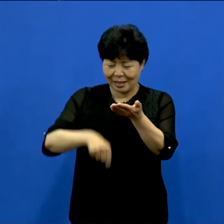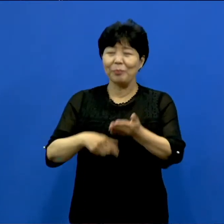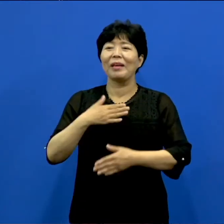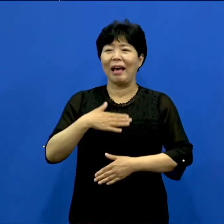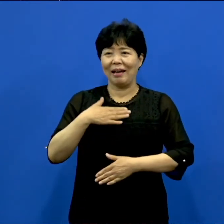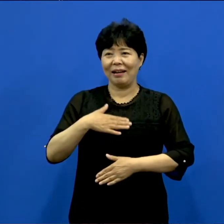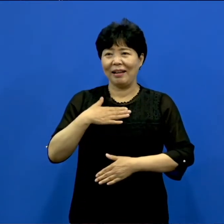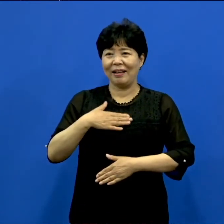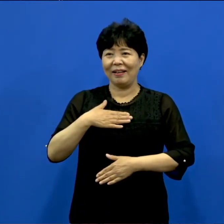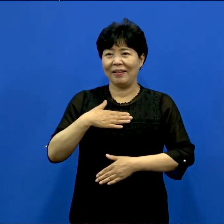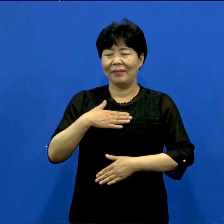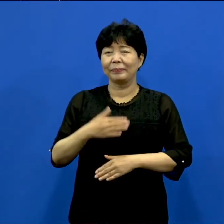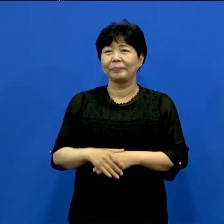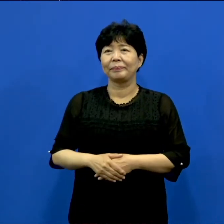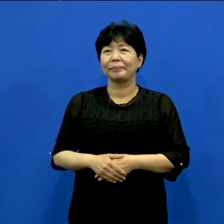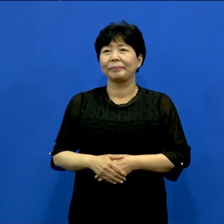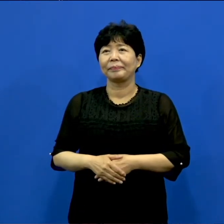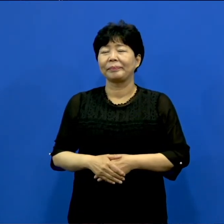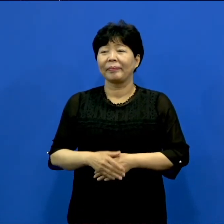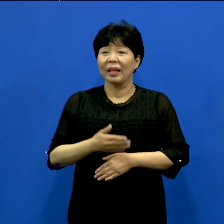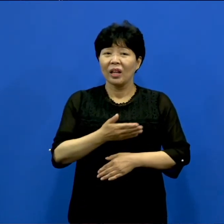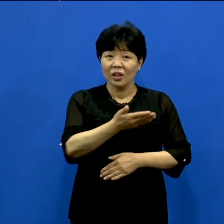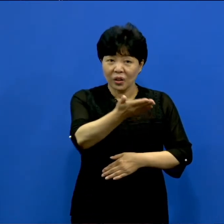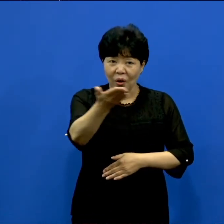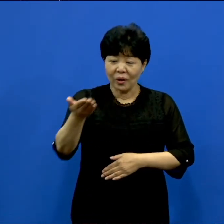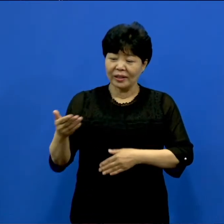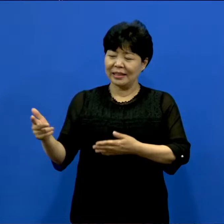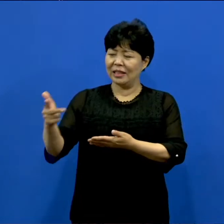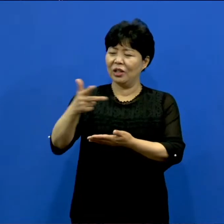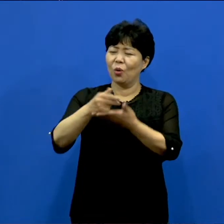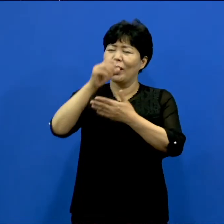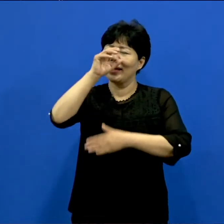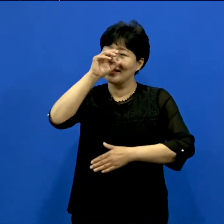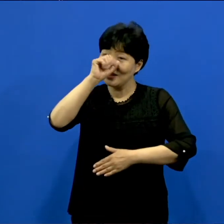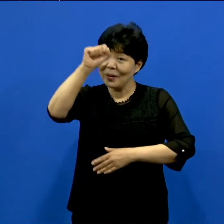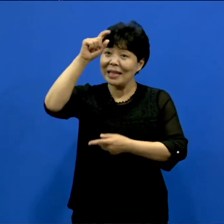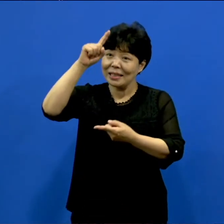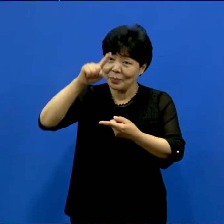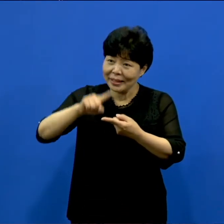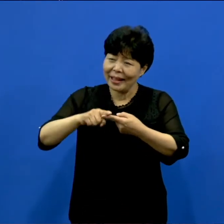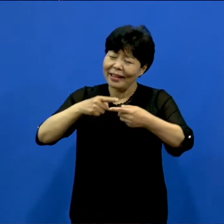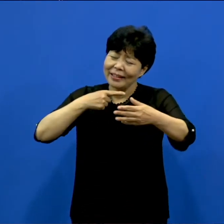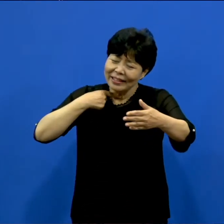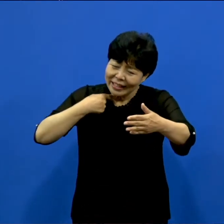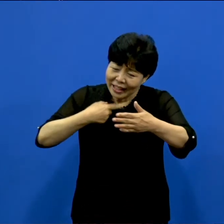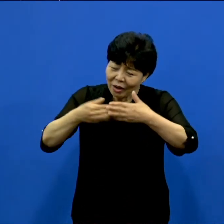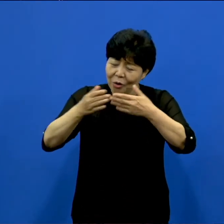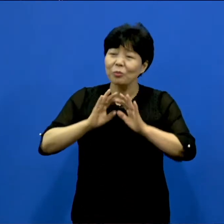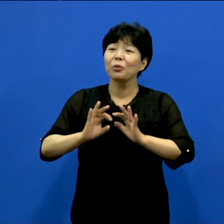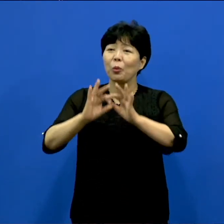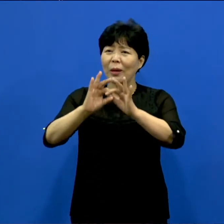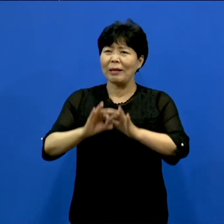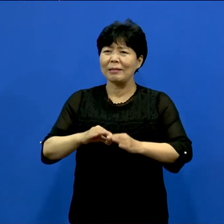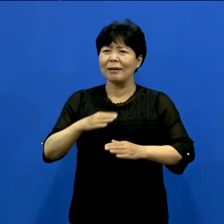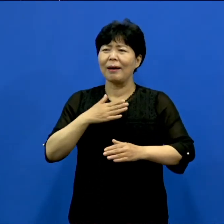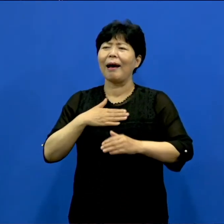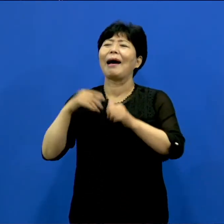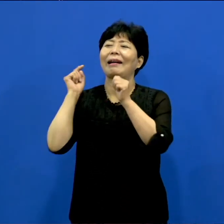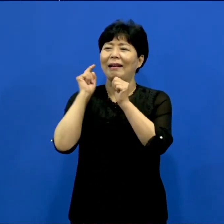그게 오늘 이 8절의 말씀입니다. 너희는 여호와의 선하심을 맛보아 할지어다. 이래서 맛보아